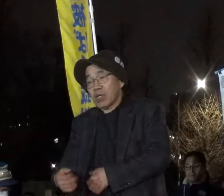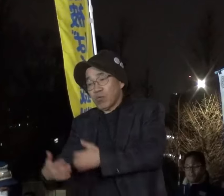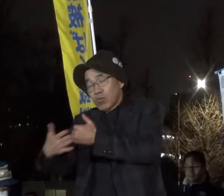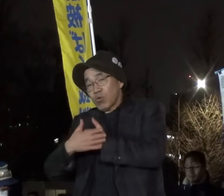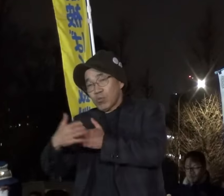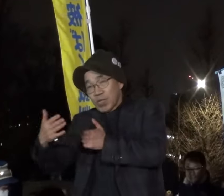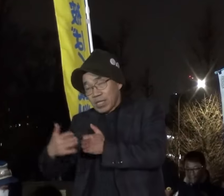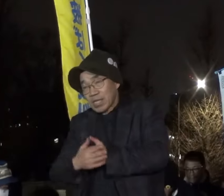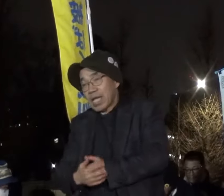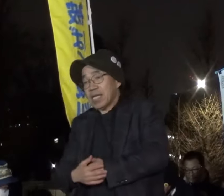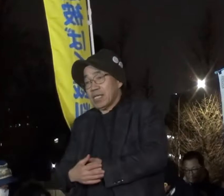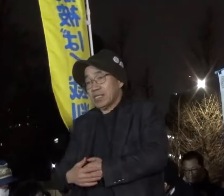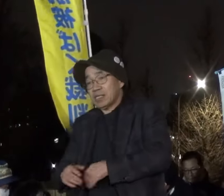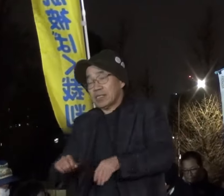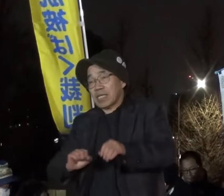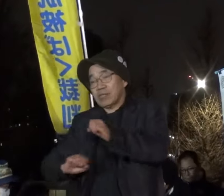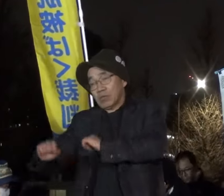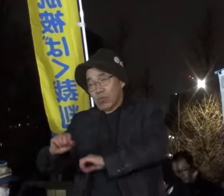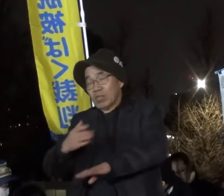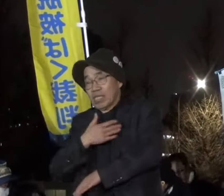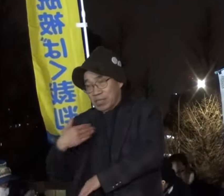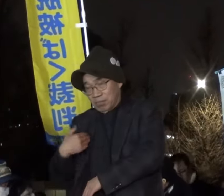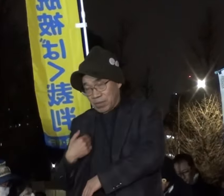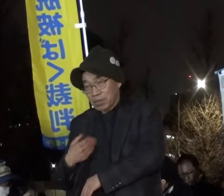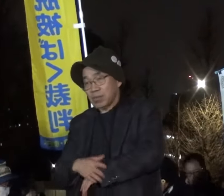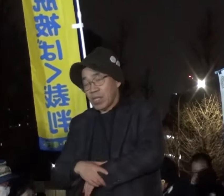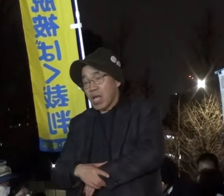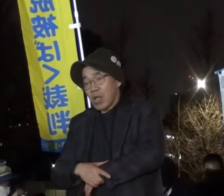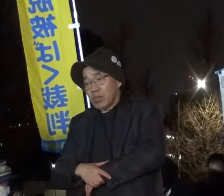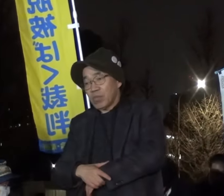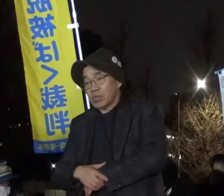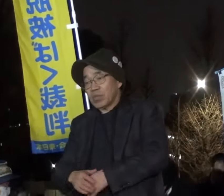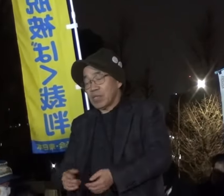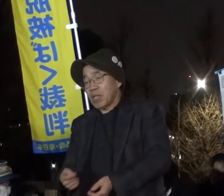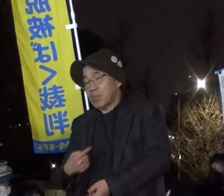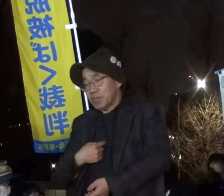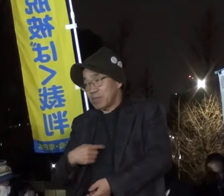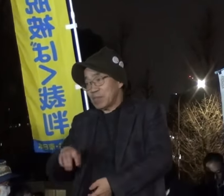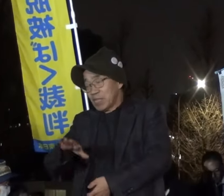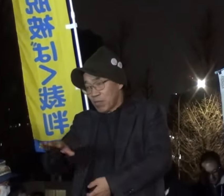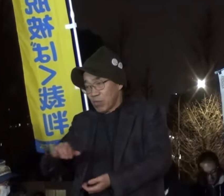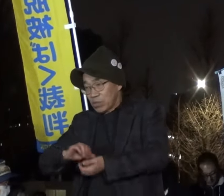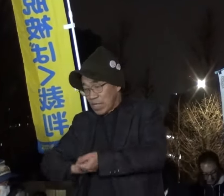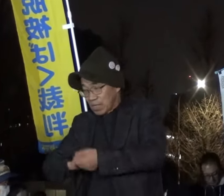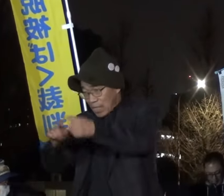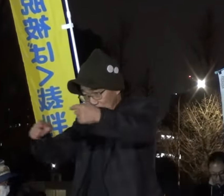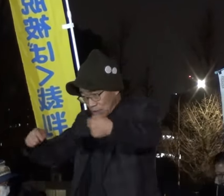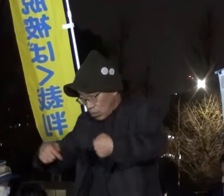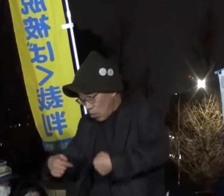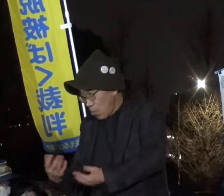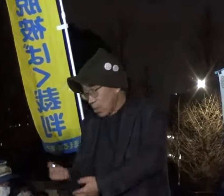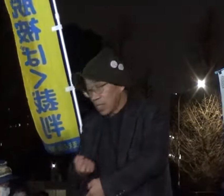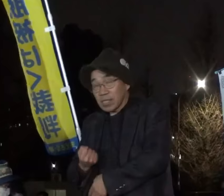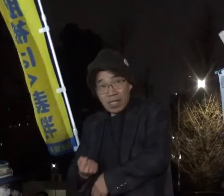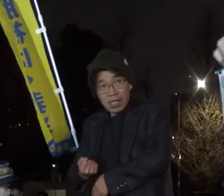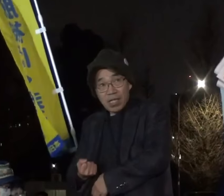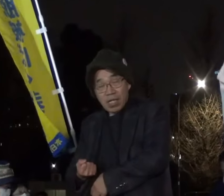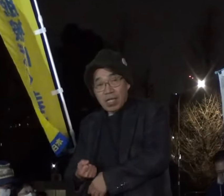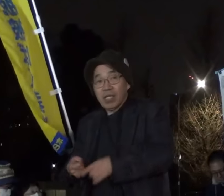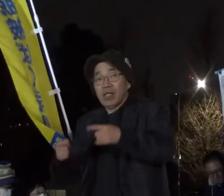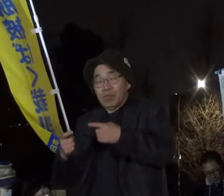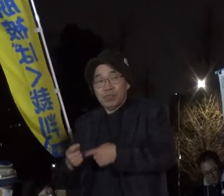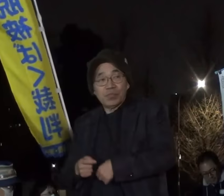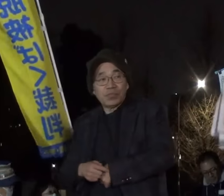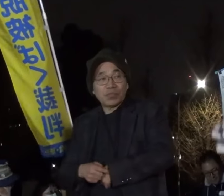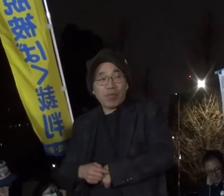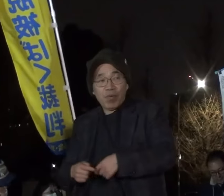さんご自身でもお持ちだったらぜひ参加なさるときにお持ちいただいて、チラシはありますのでね、あの署